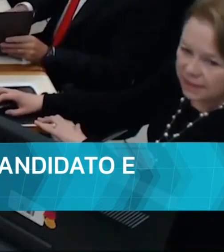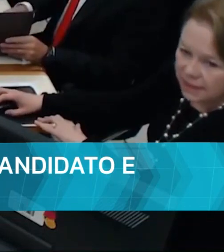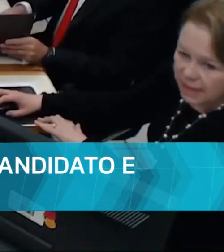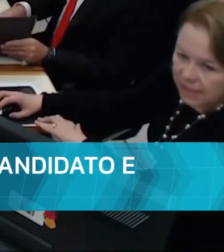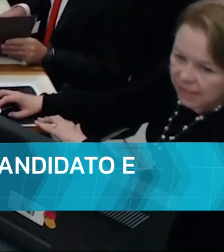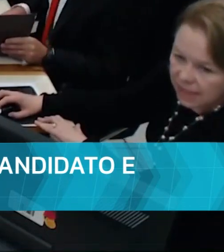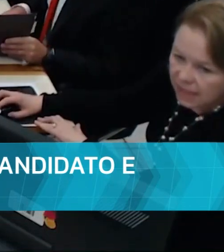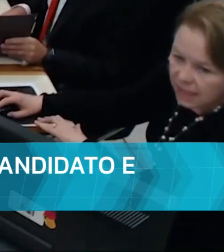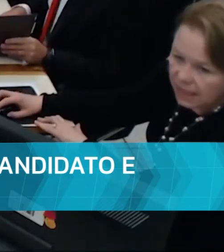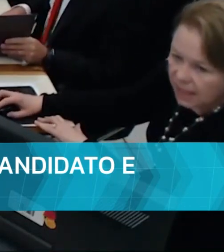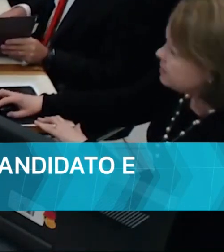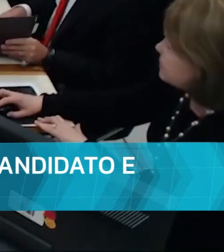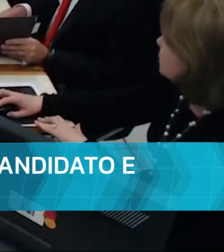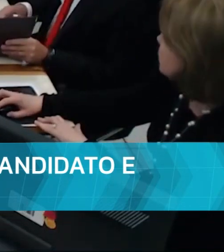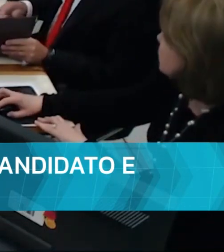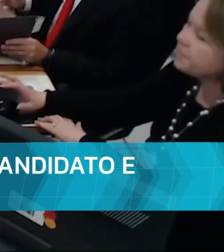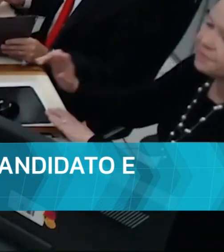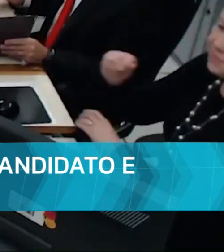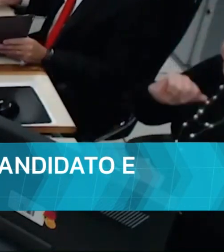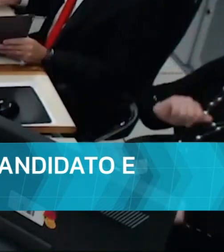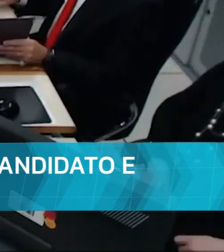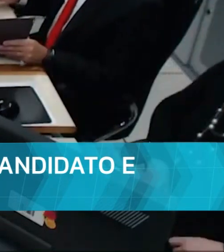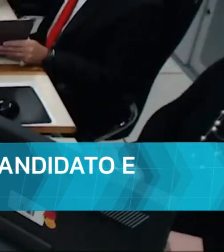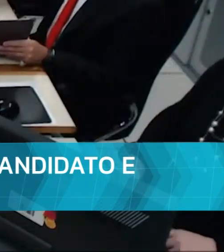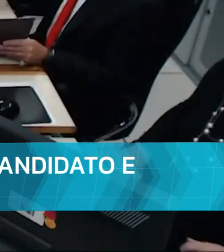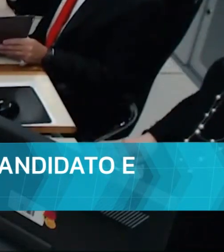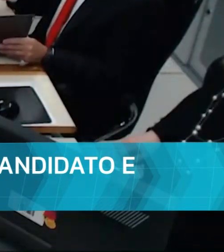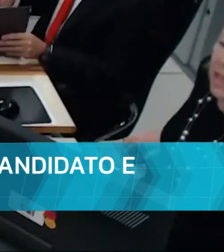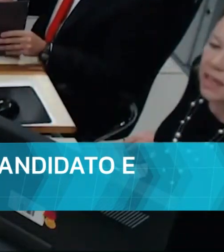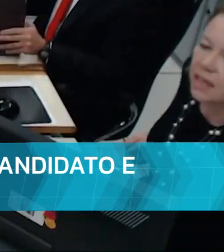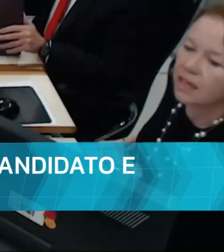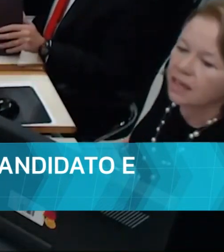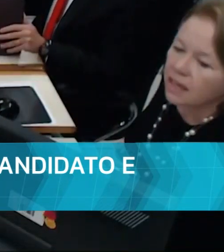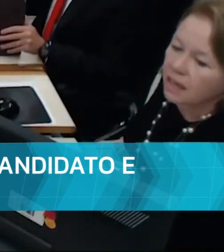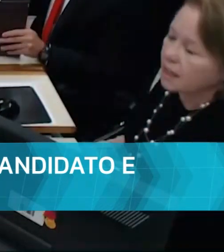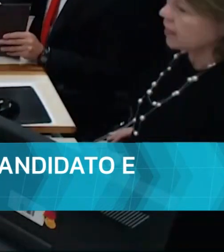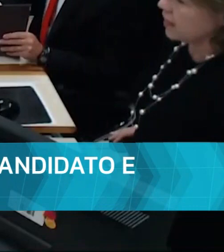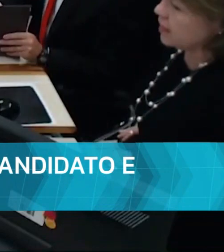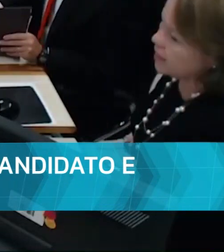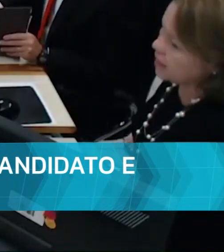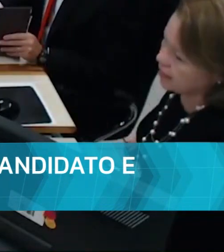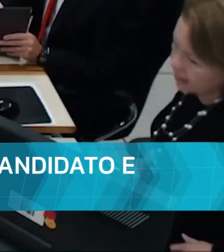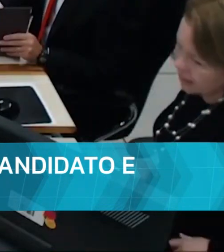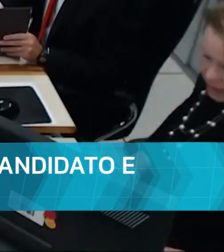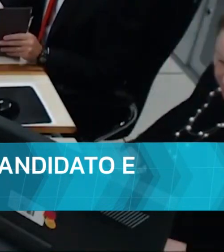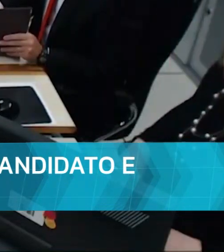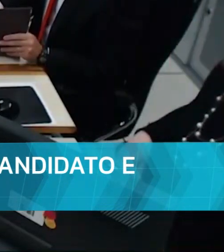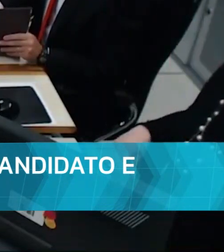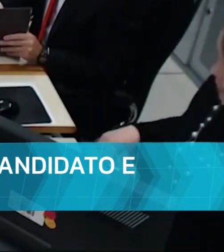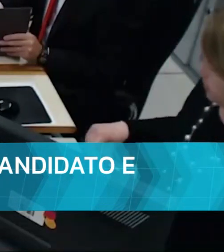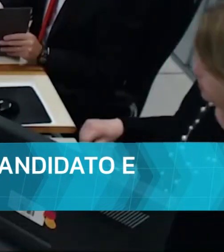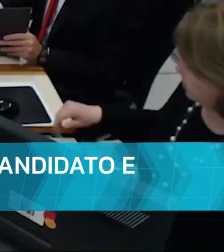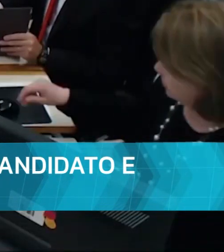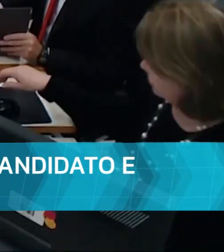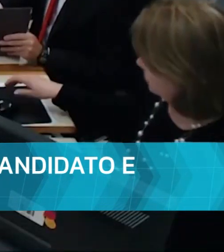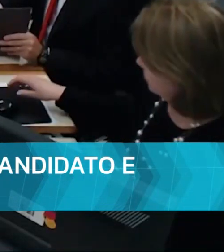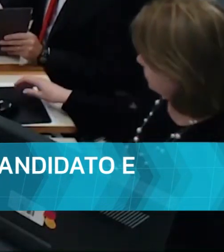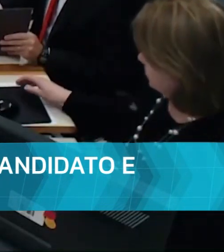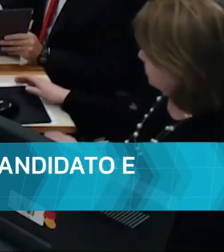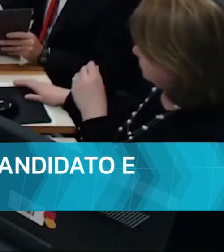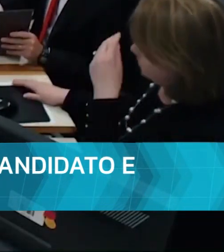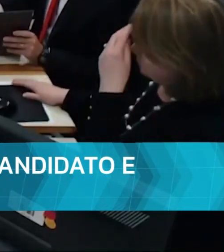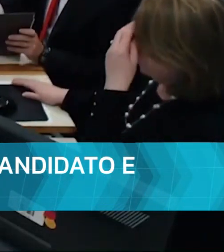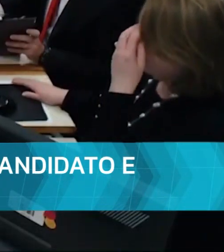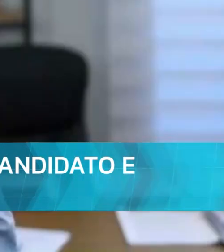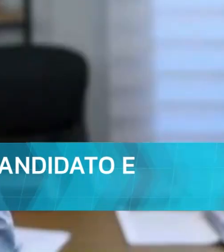Jato, alegando incompetência da Justiça de Curitiba para julgar os casos e permitiu a retomada da